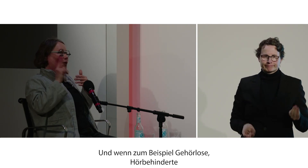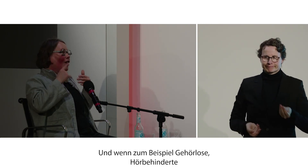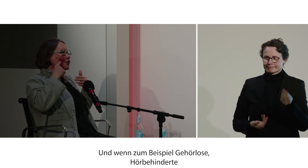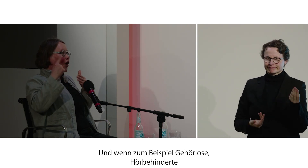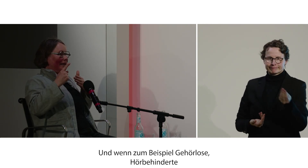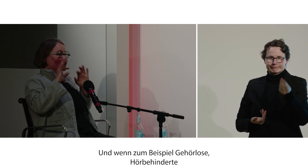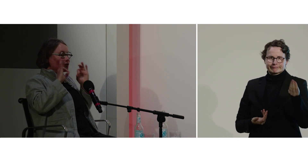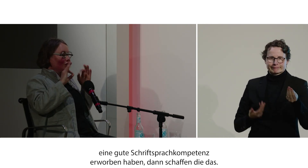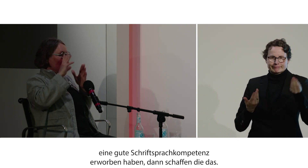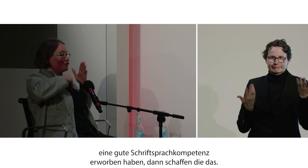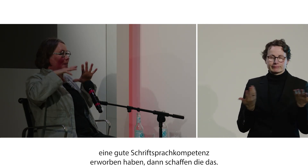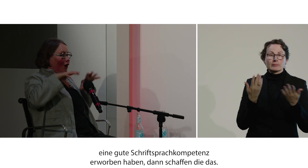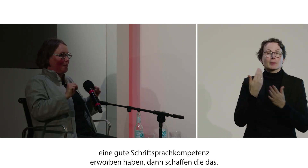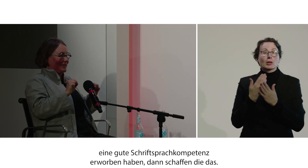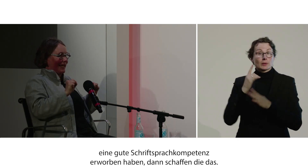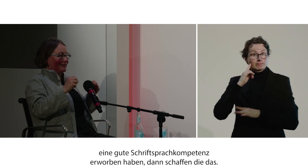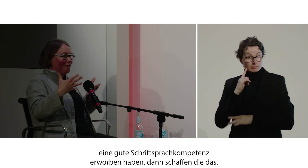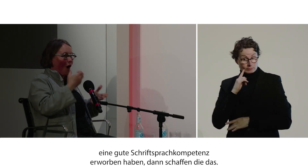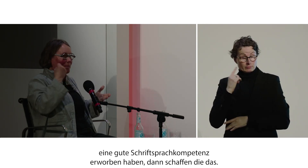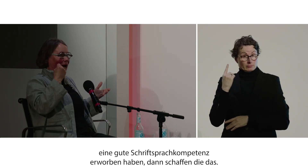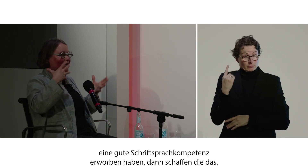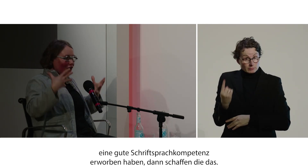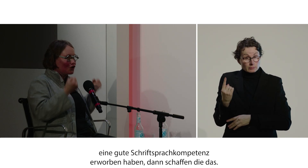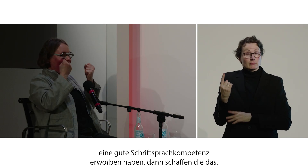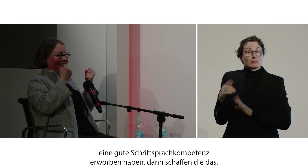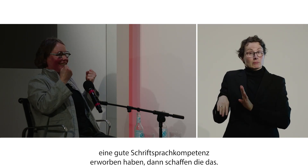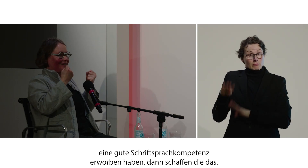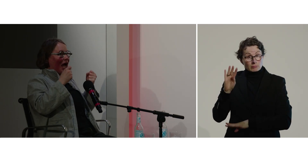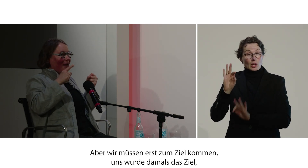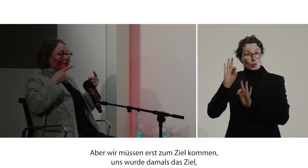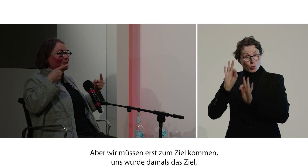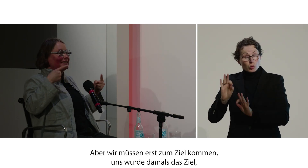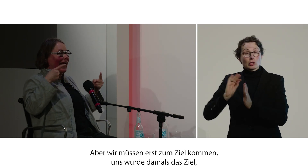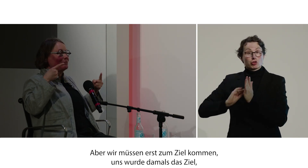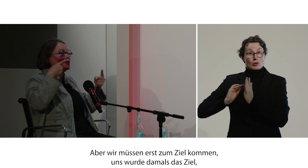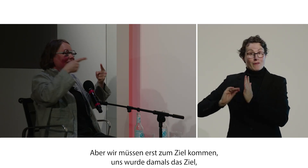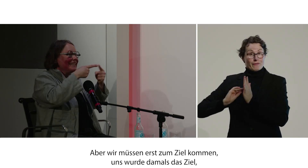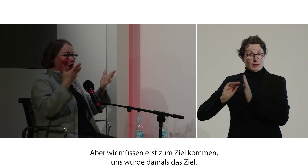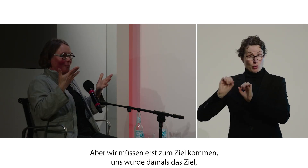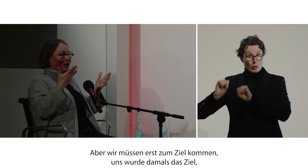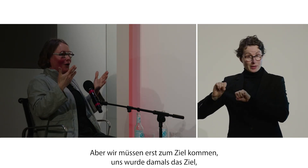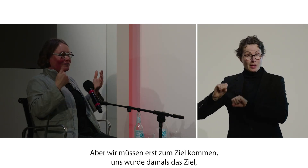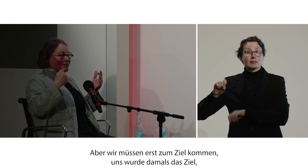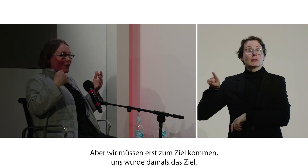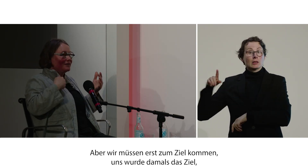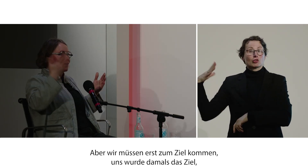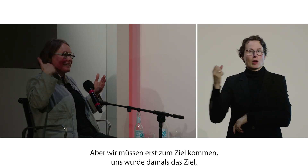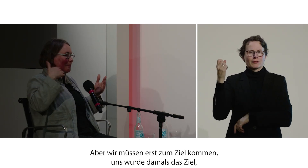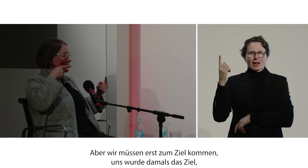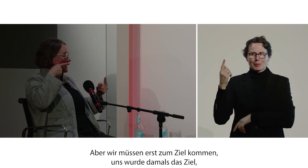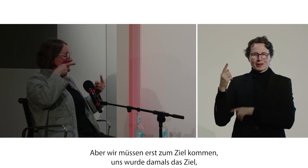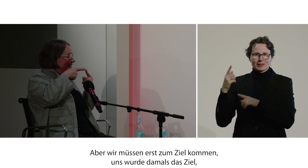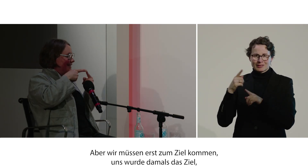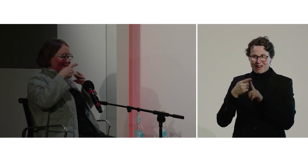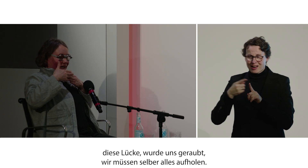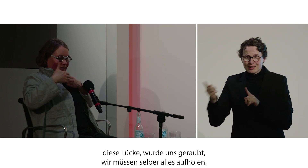Gehörse und Hörbehinderte eine gute Schriftsprachkompetenz erworben haben, dann schaffen die das. Aber wir müssen ja erst mal zum Ziel kommen. Und uns wurde